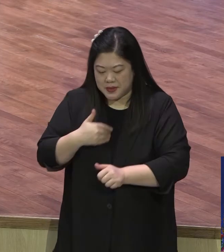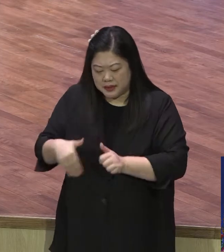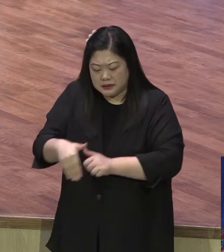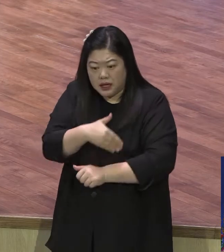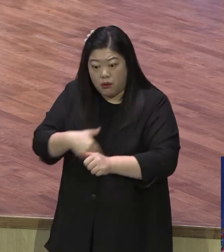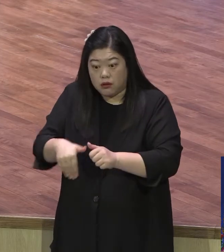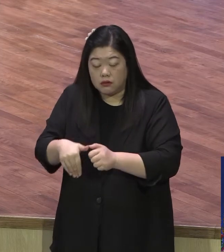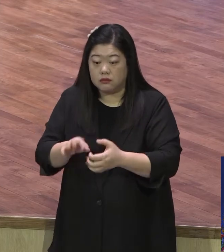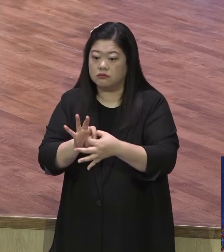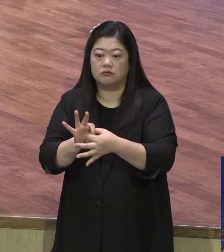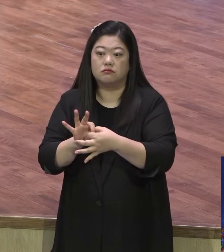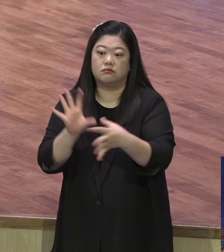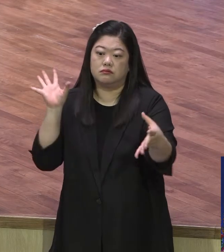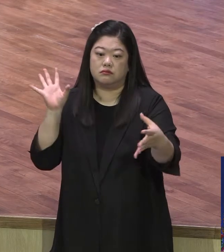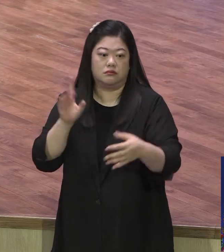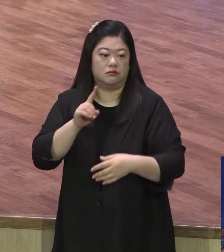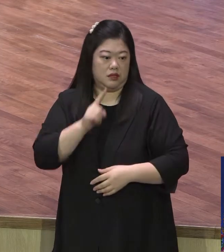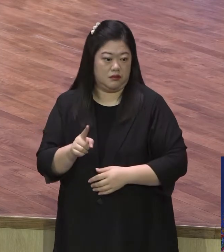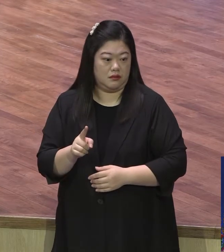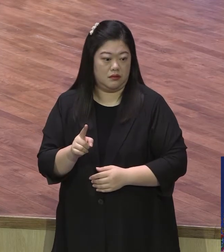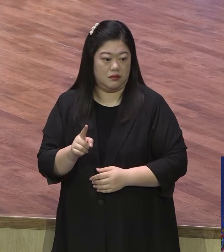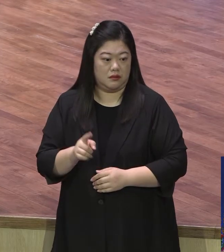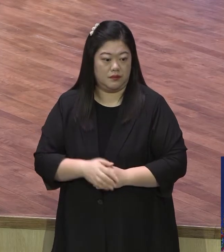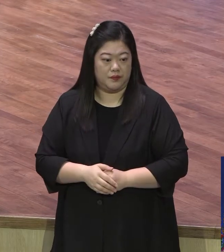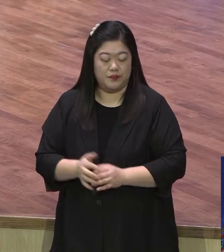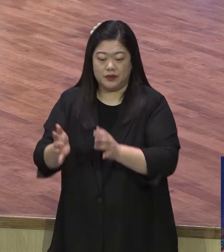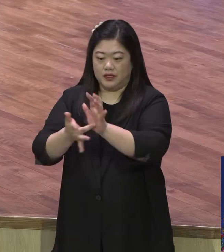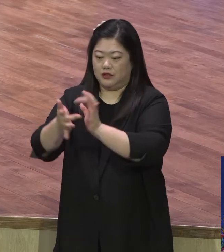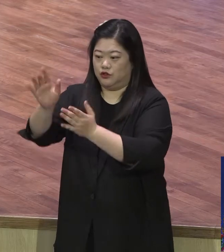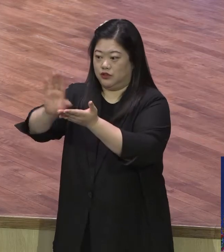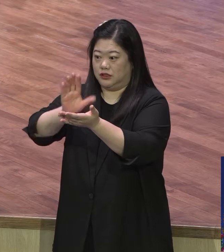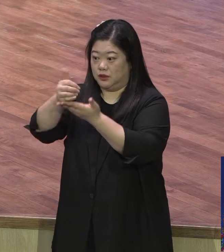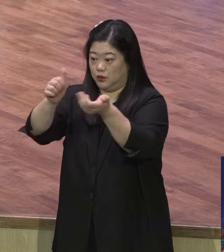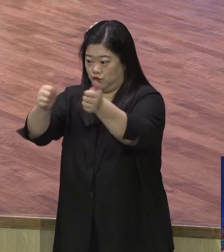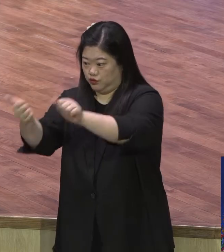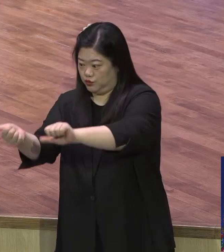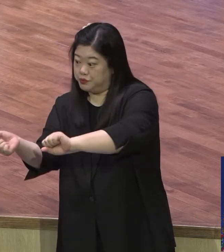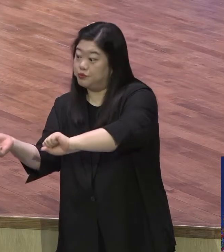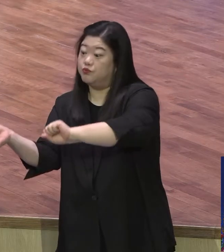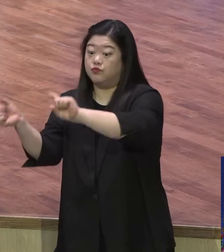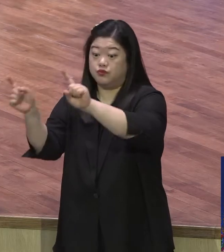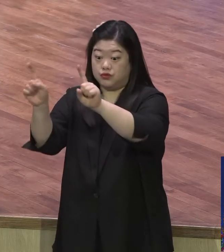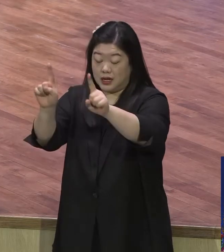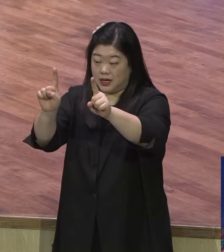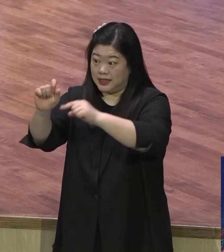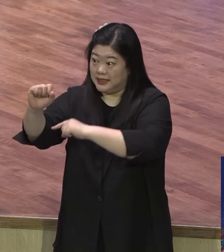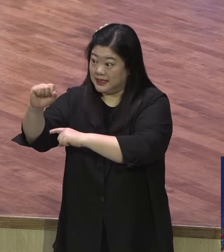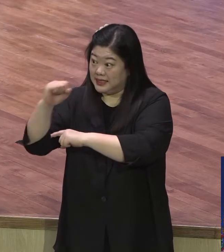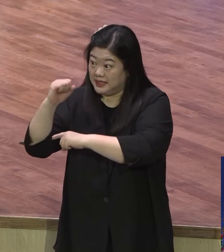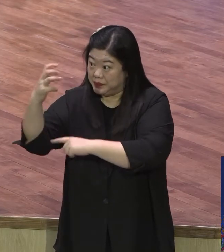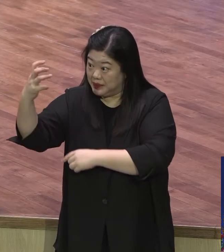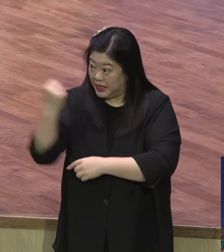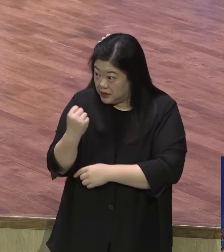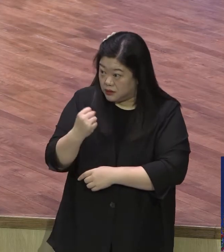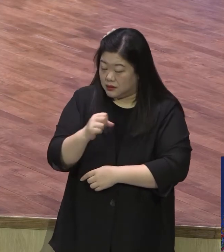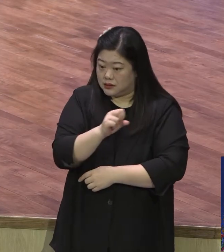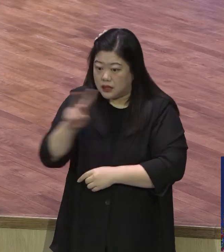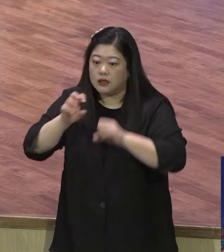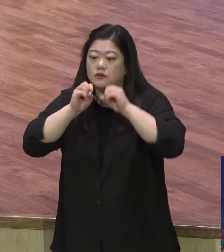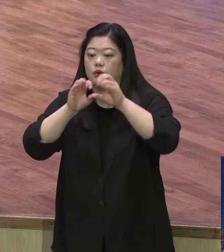아니다 라는 거예요 부활하신 예수 그리스도의 능력을 힘입은 사람이 할 수 있는 거예요